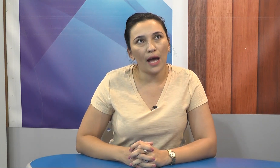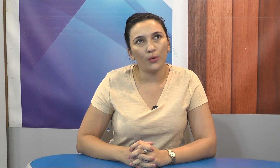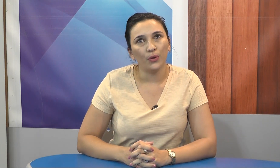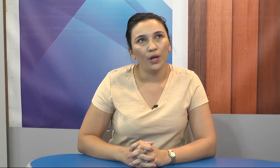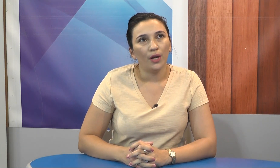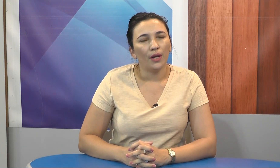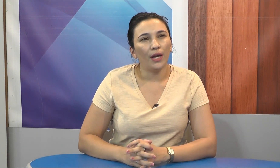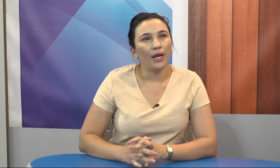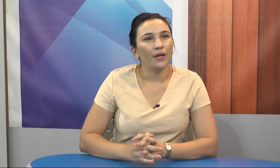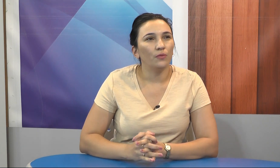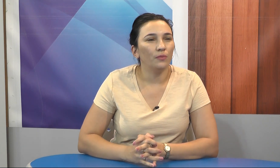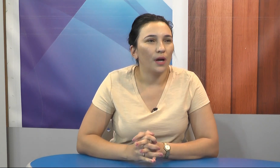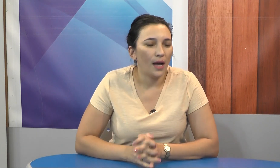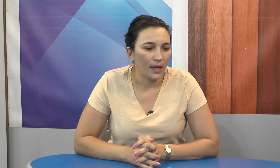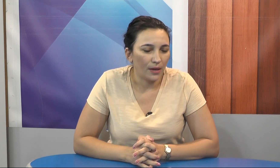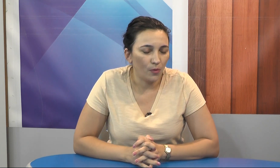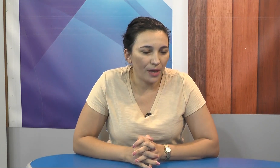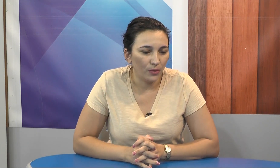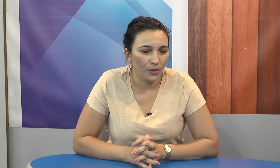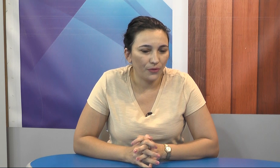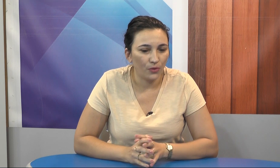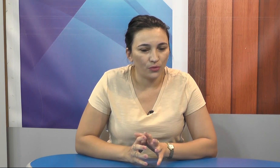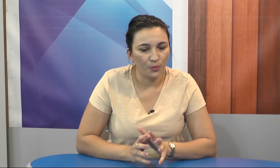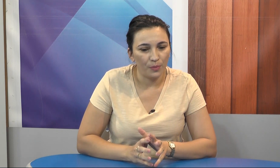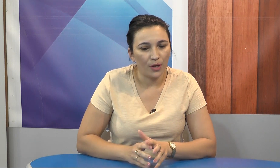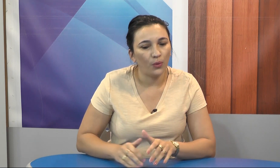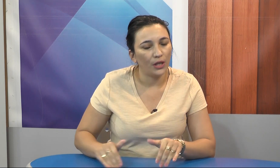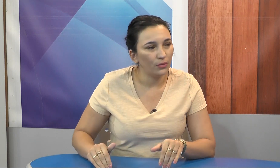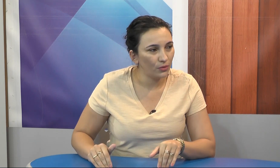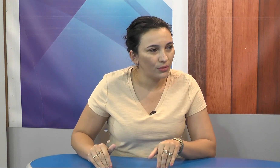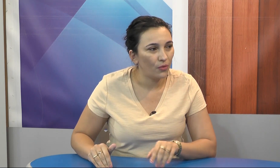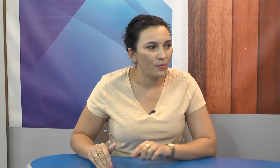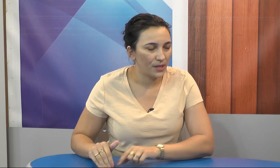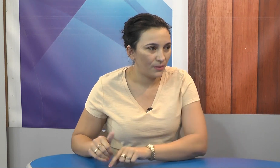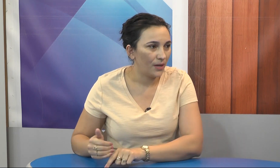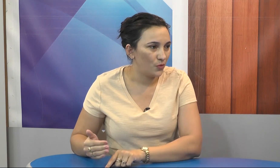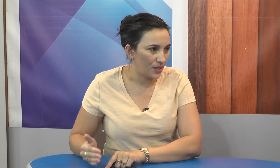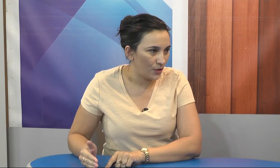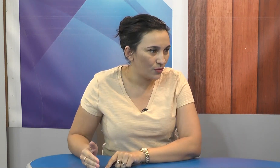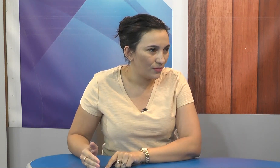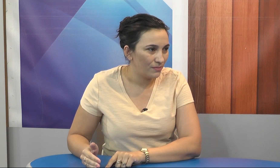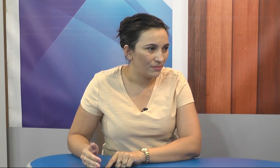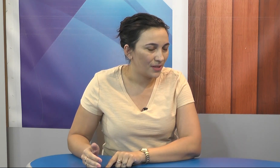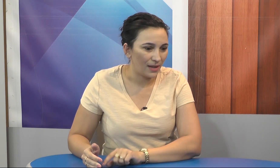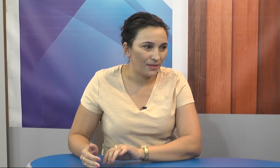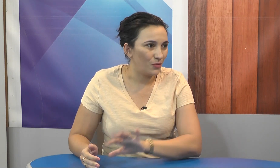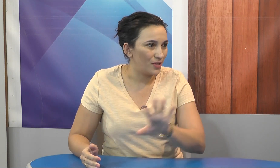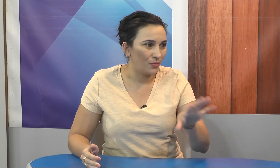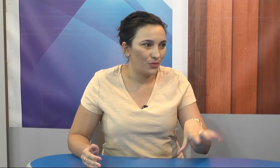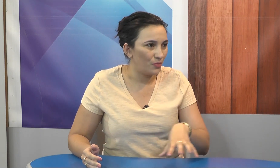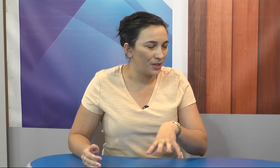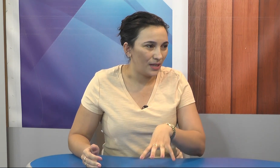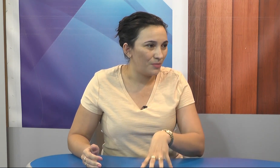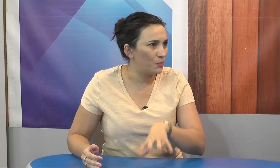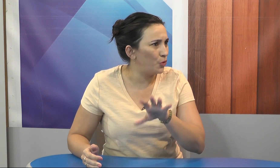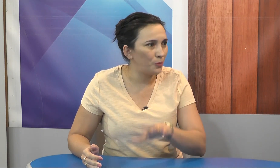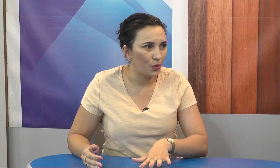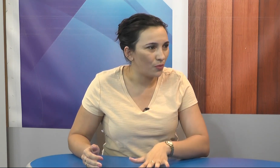ficaram... uma aluna ficou do 1º ao 5º, eu comecei com ela no 6º, sem ela ter noção nenhuma da Libras, muito pouco